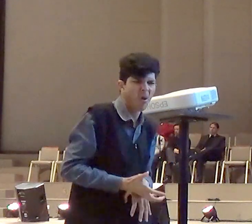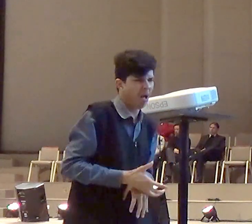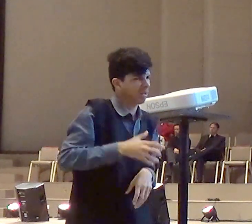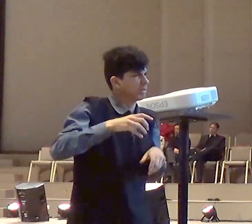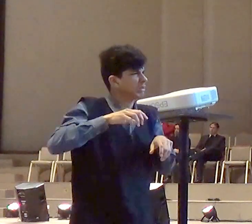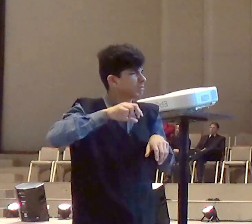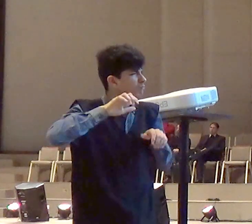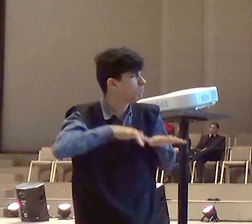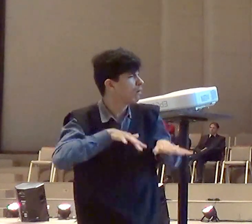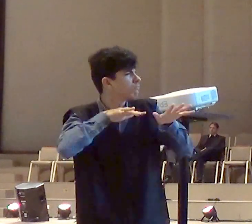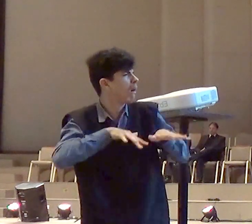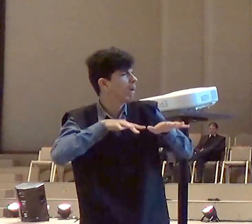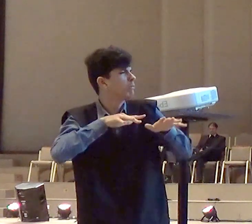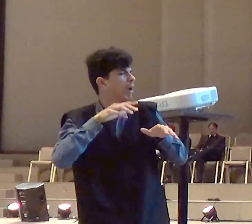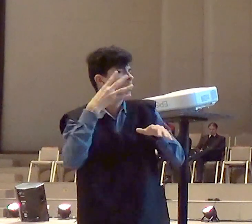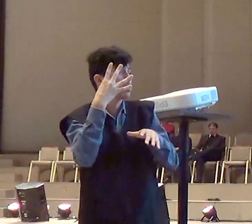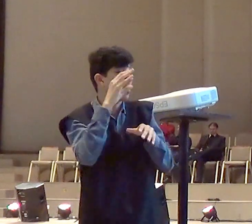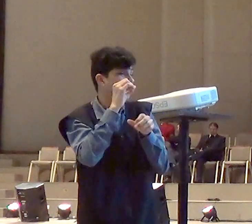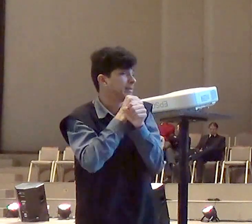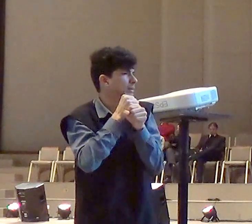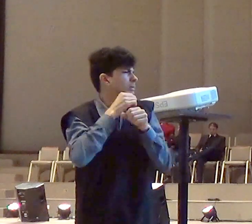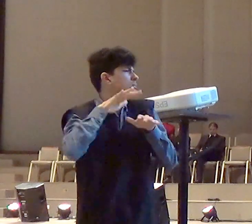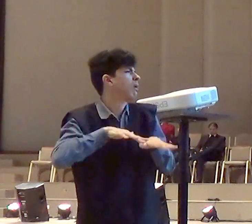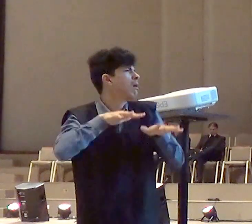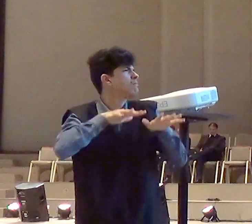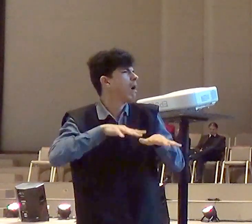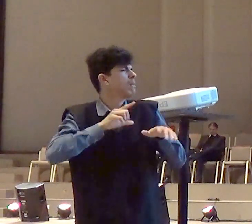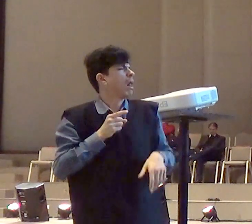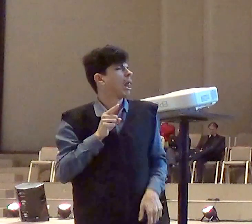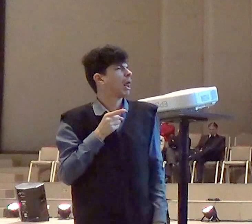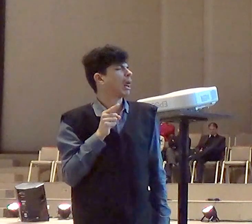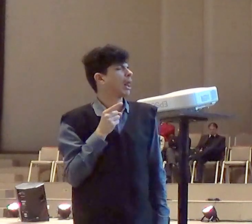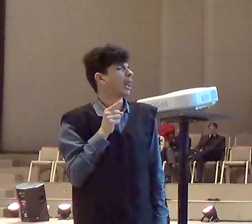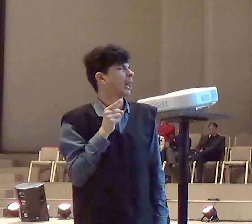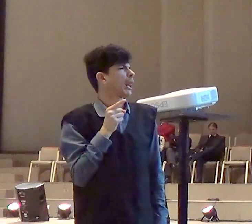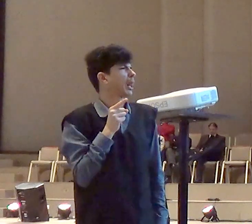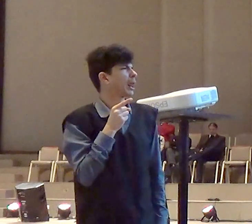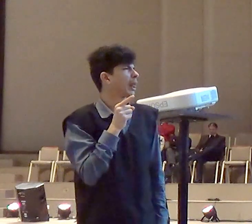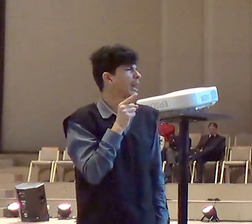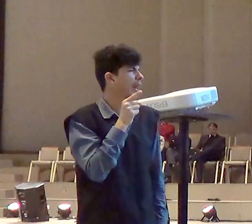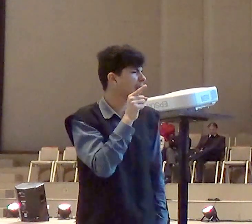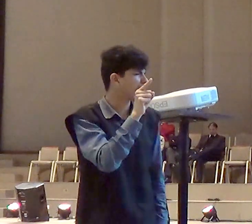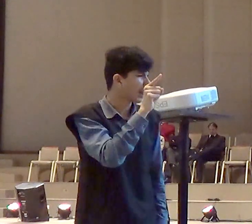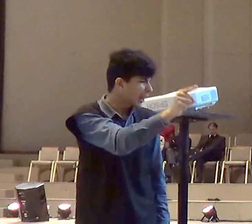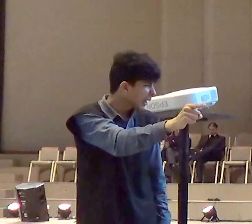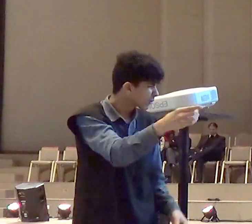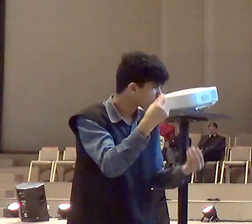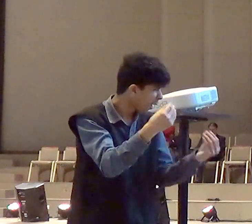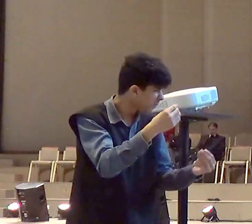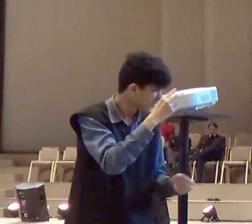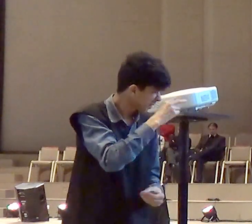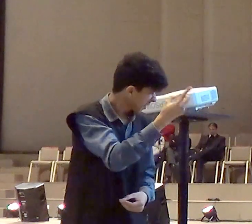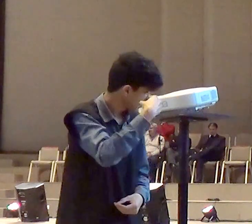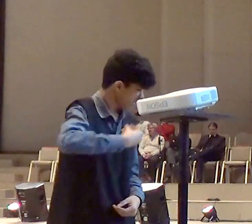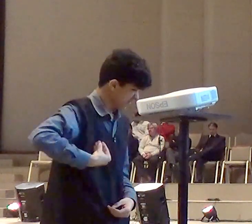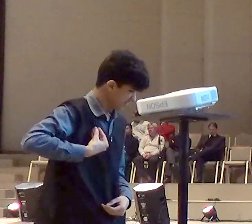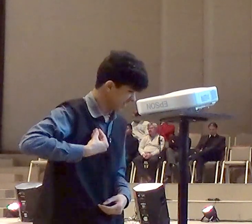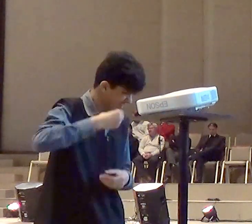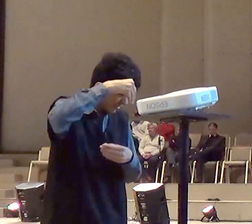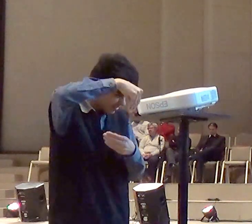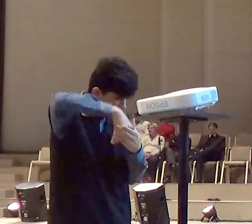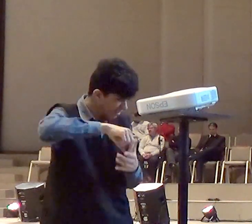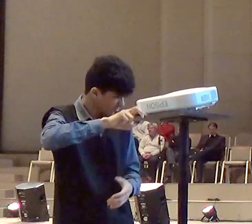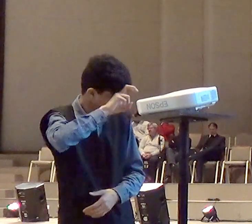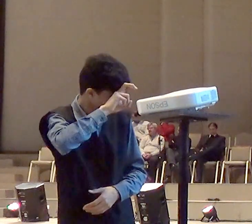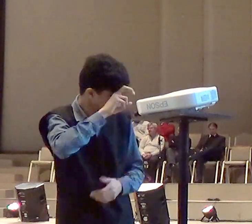e a terra que mana leite de mel ficou lá atrás no Egito Esse é o líder que